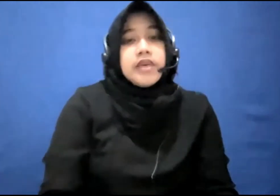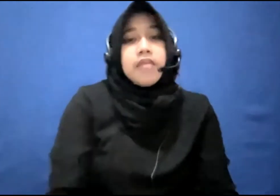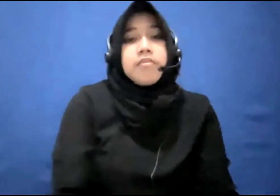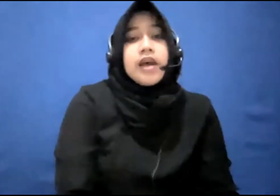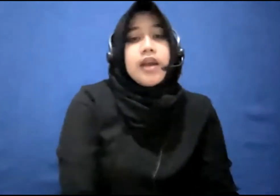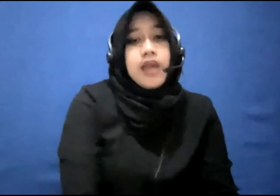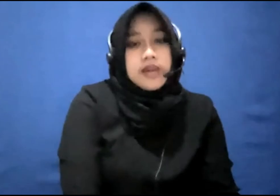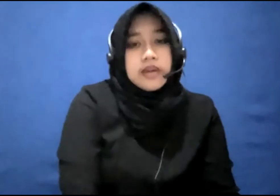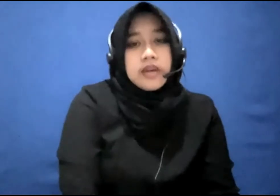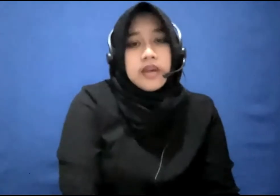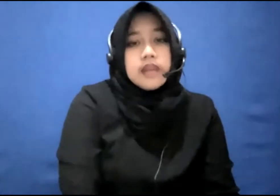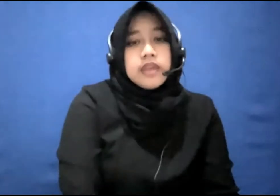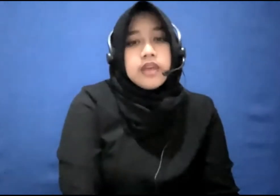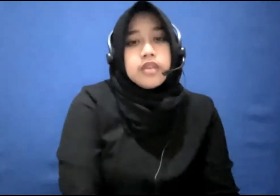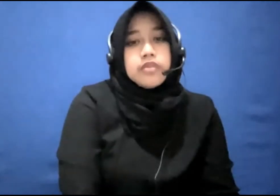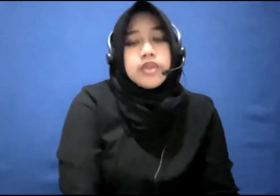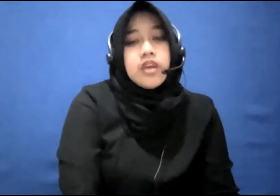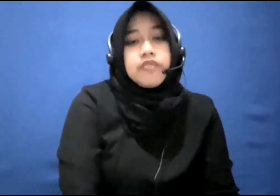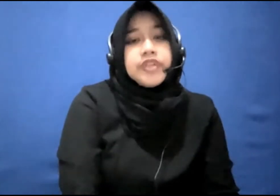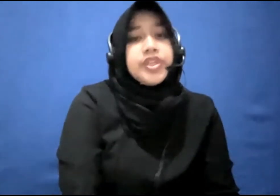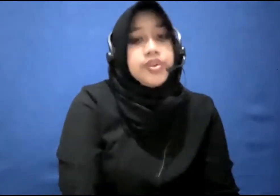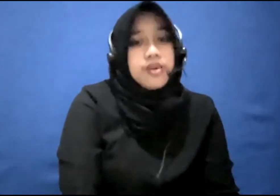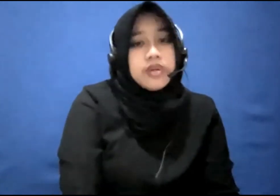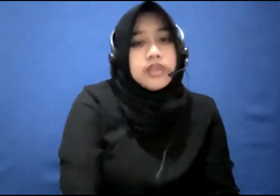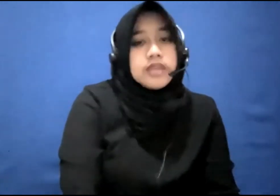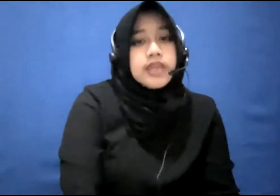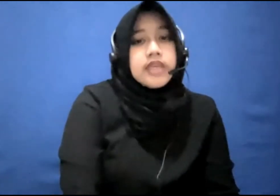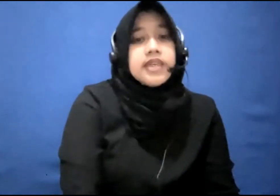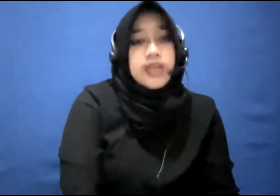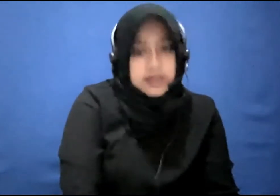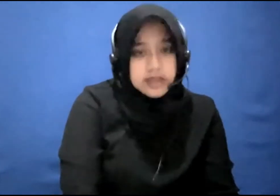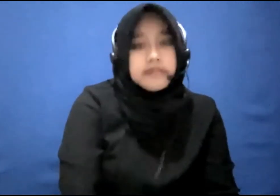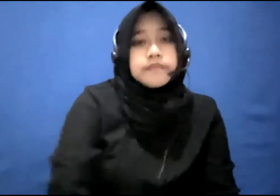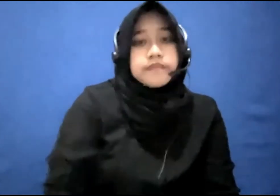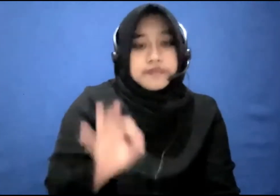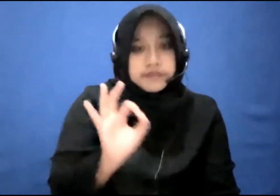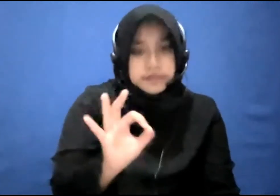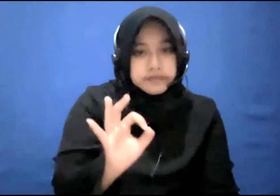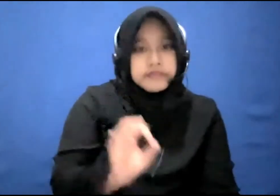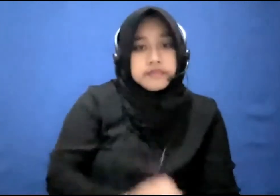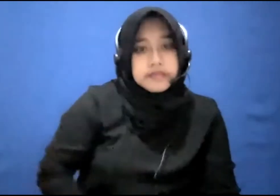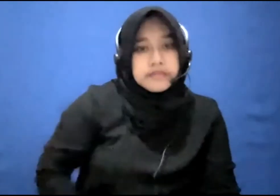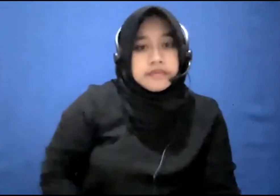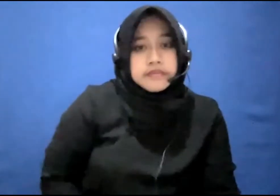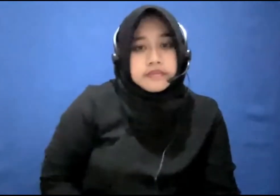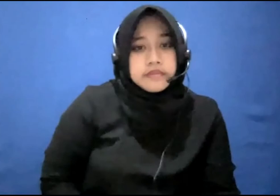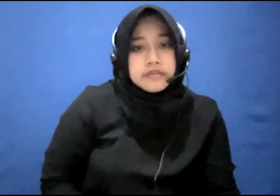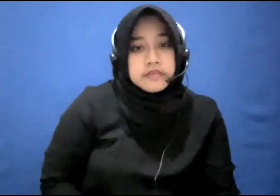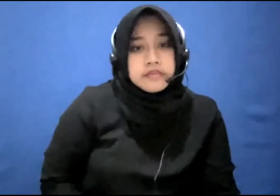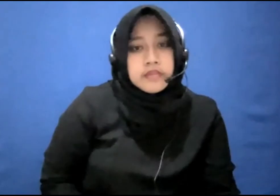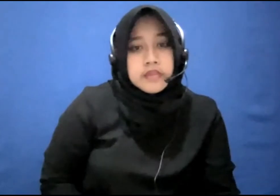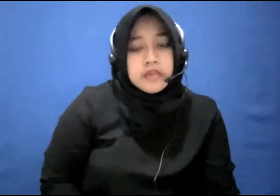tapi saya menambahkan artikel itu dengan video yang saya isyaratkan.